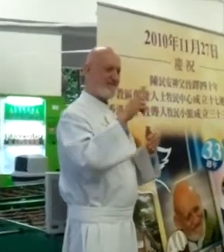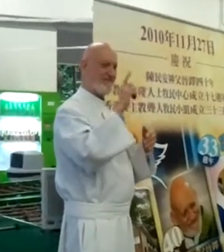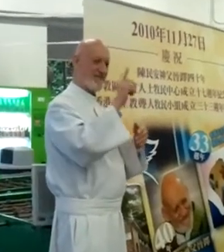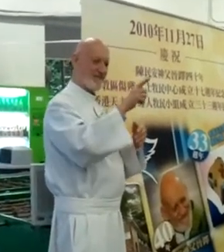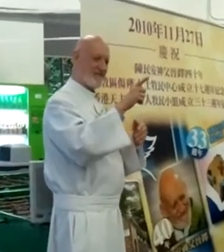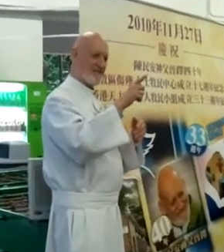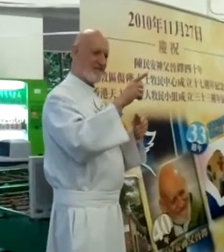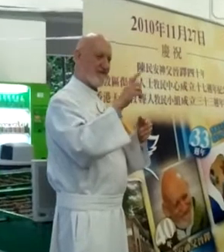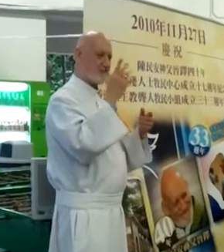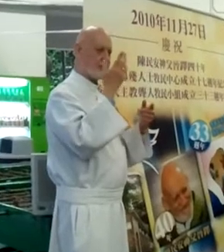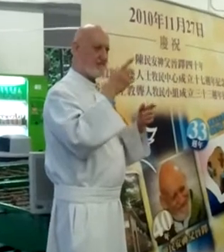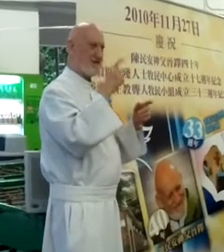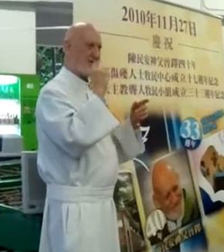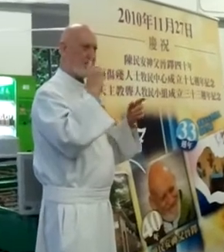師，